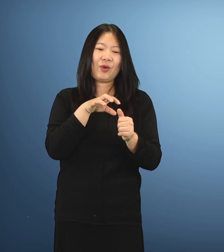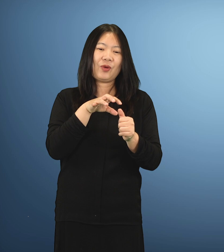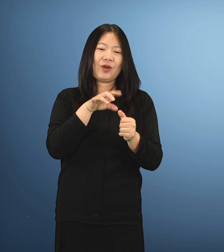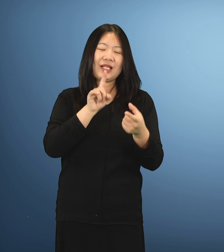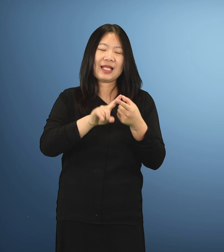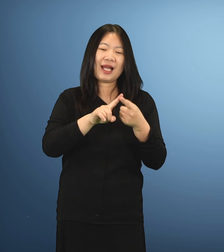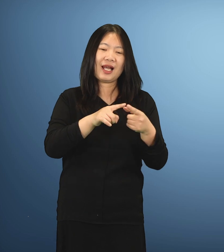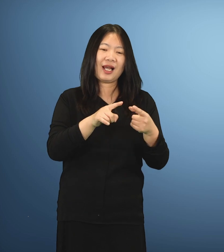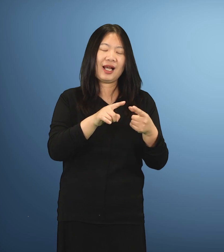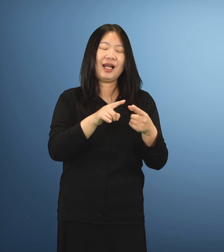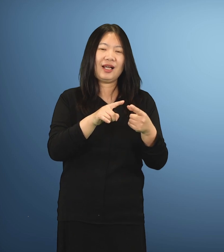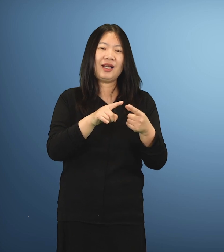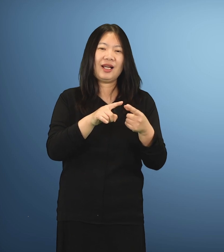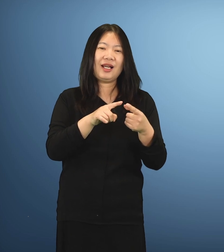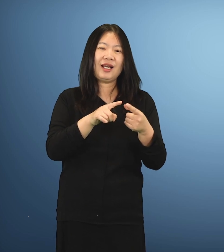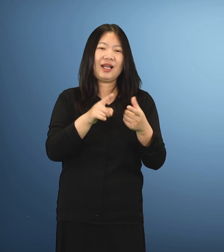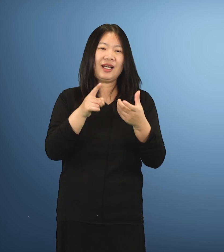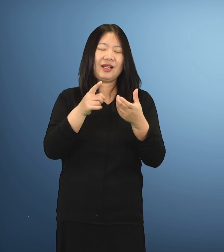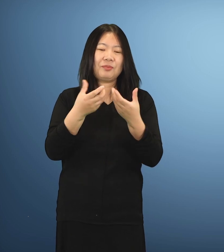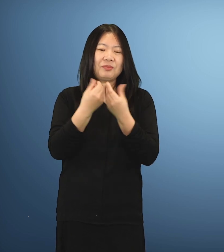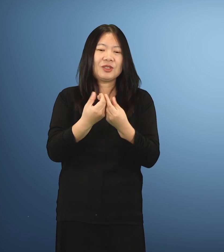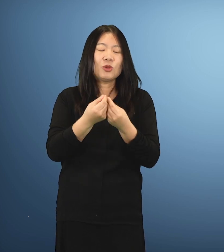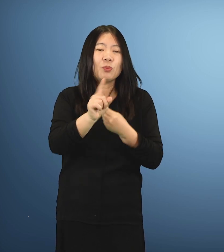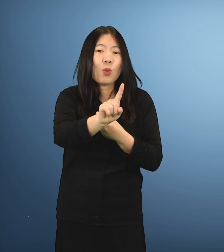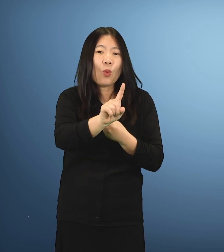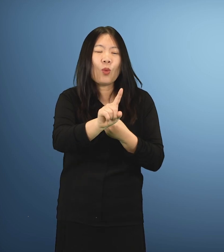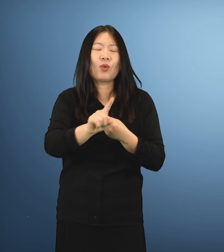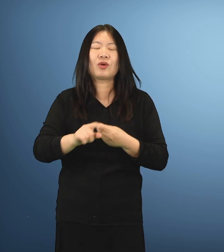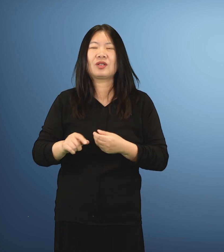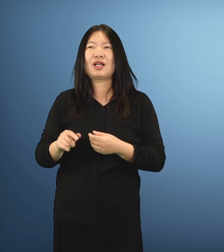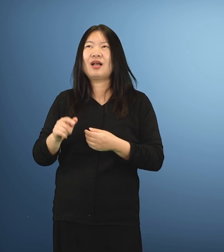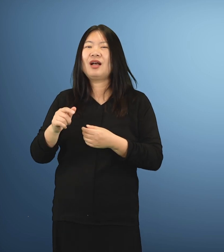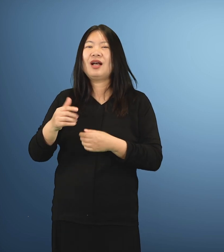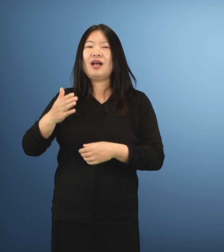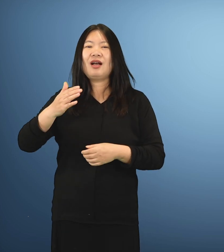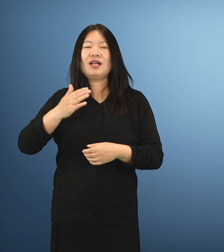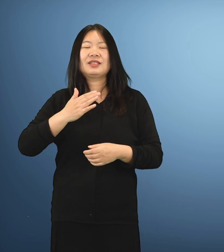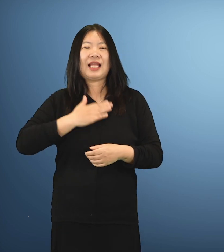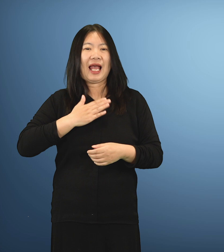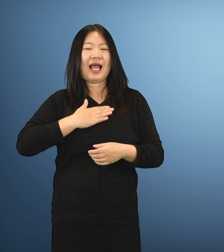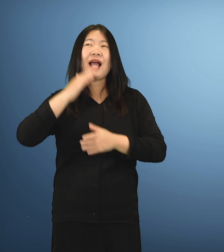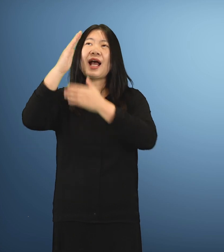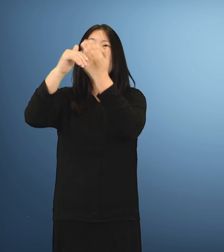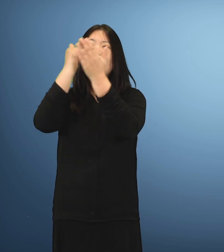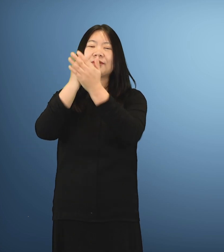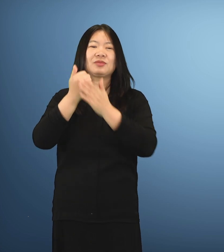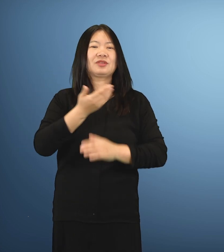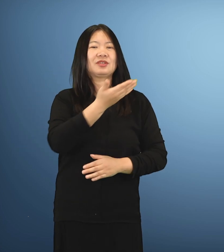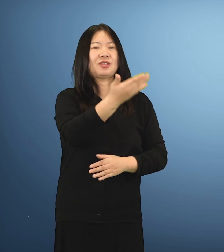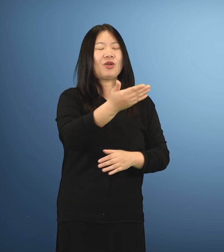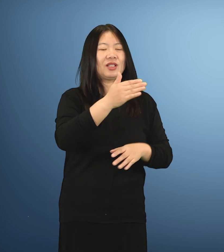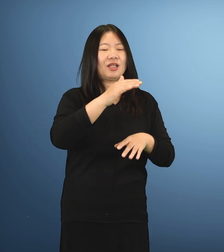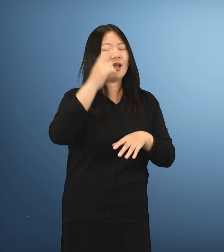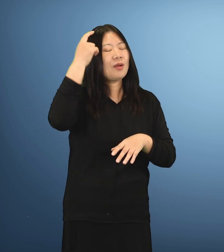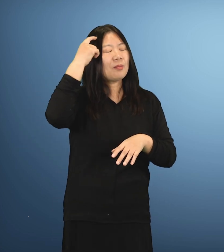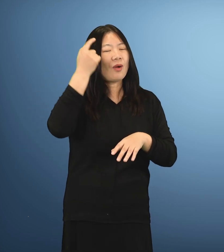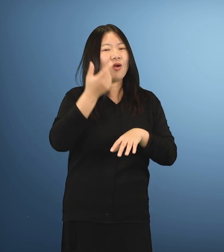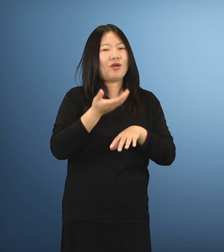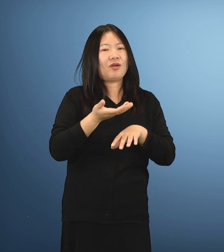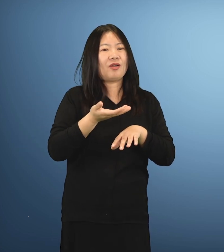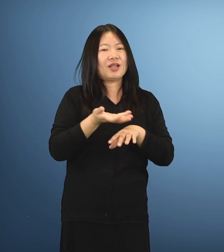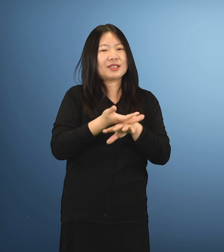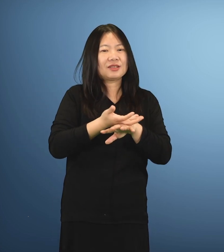약속을 하고 있는가 하면 나는 너희의 머리털까지도 다 헤아리고 있다.